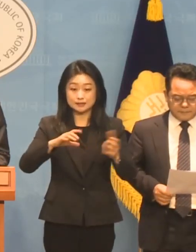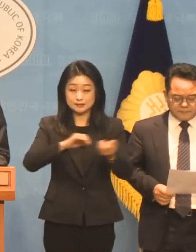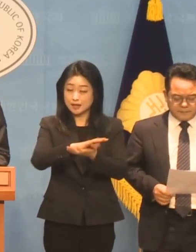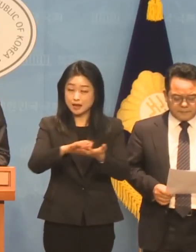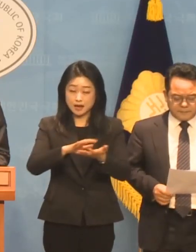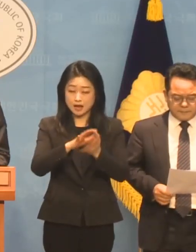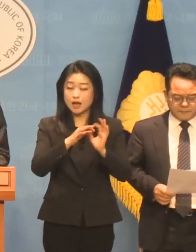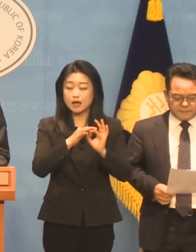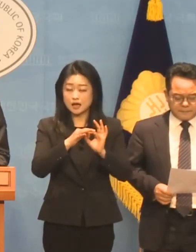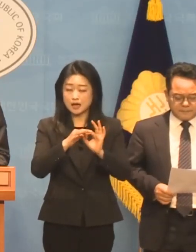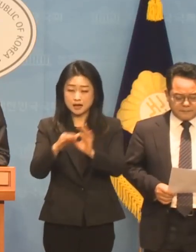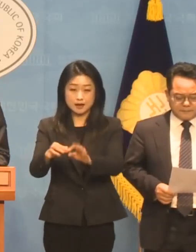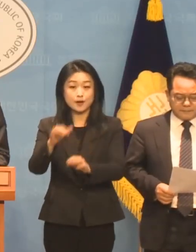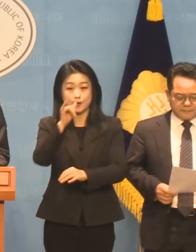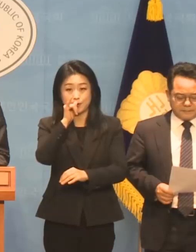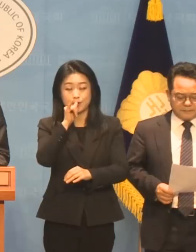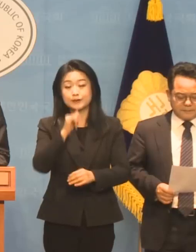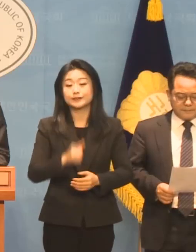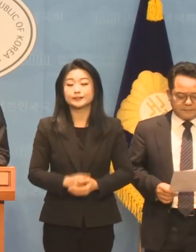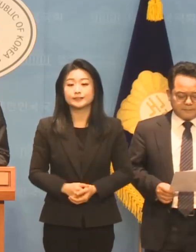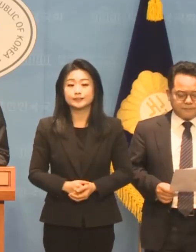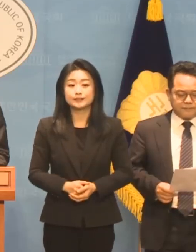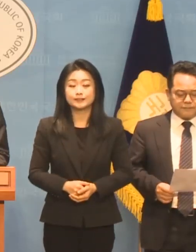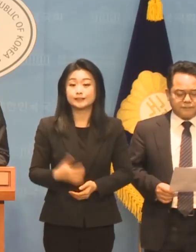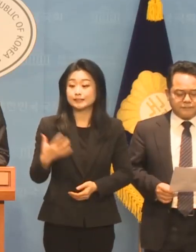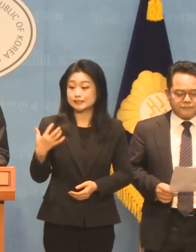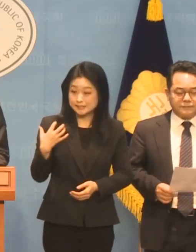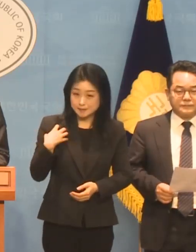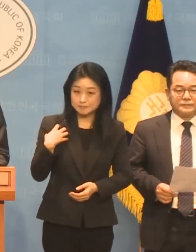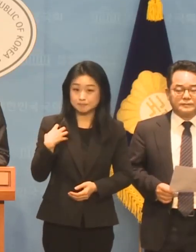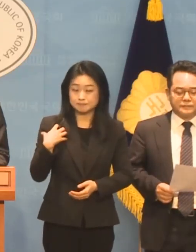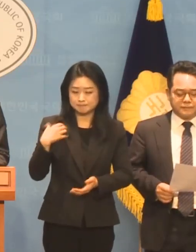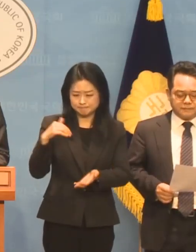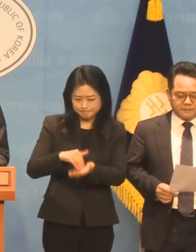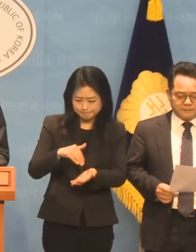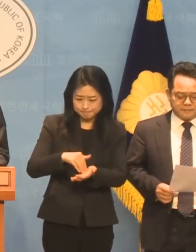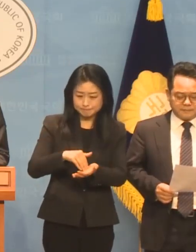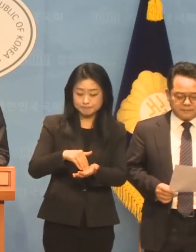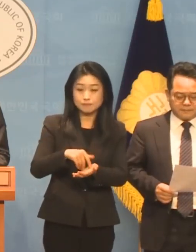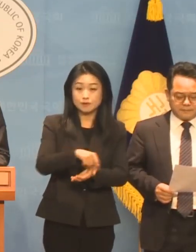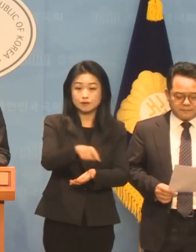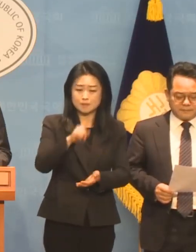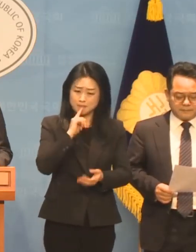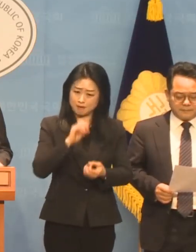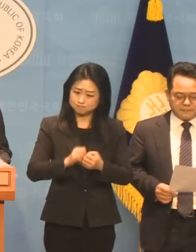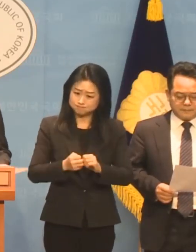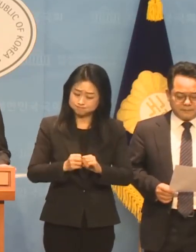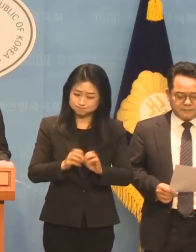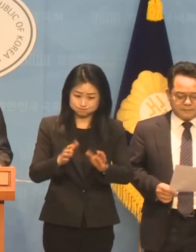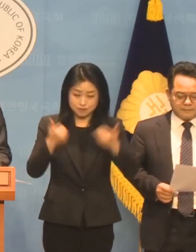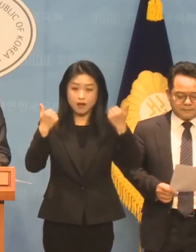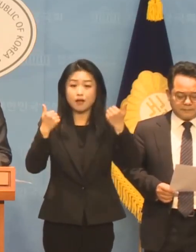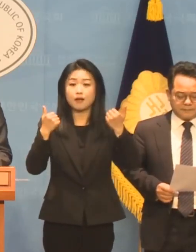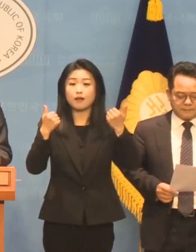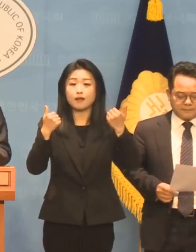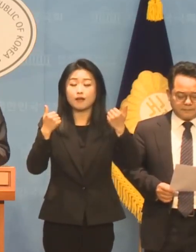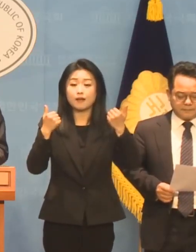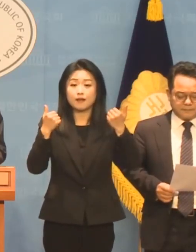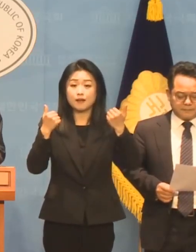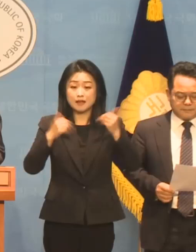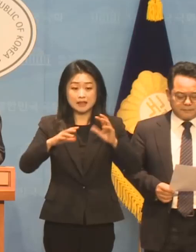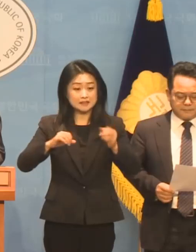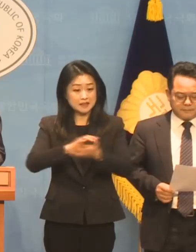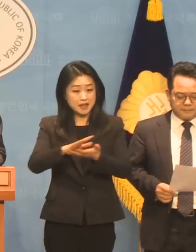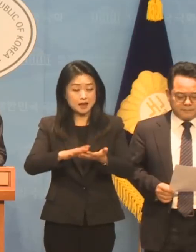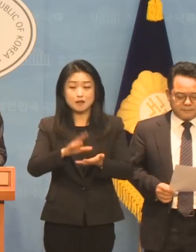여전히 현재 진행형입니다. 책임을 통감해야 할 자들은 개변으로 내란의